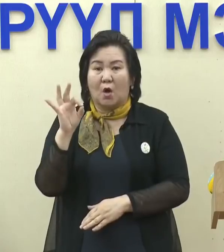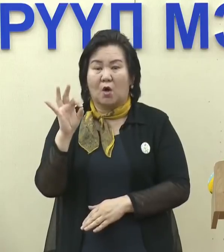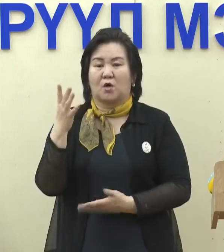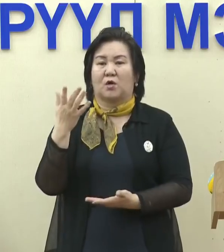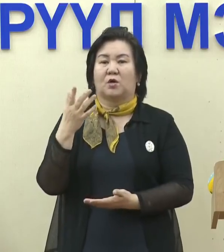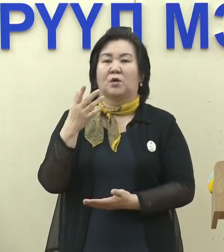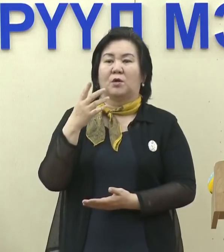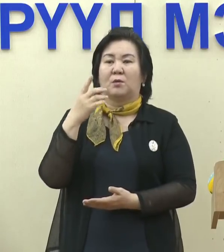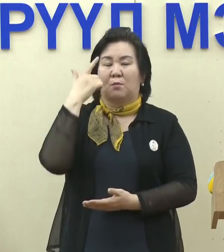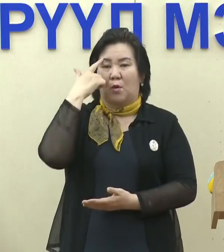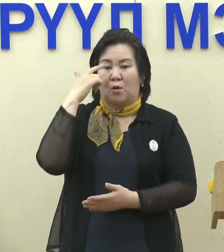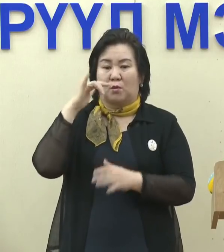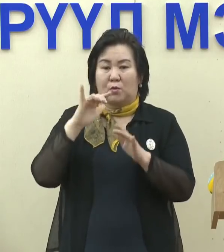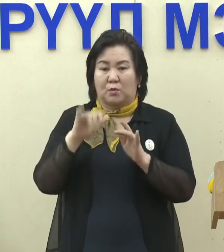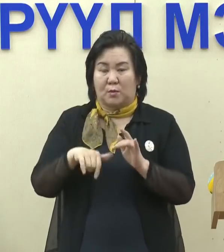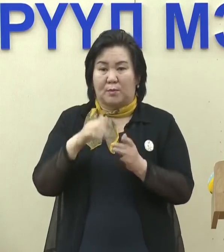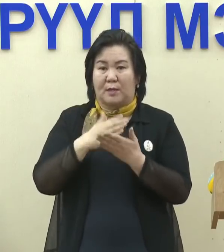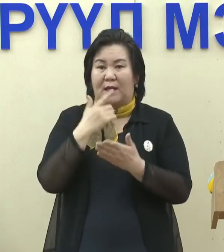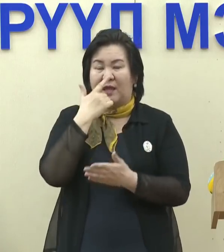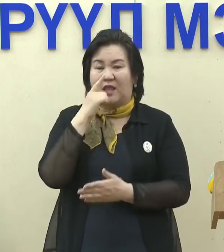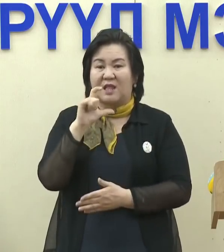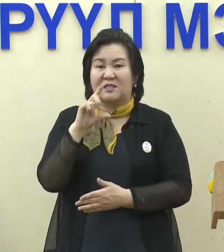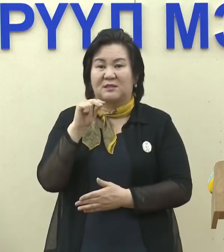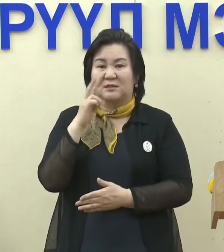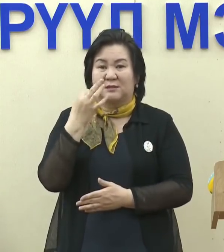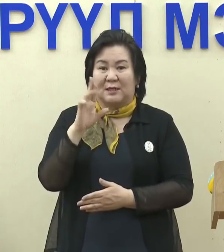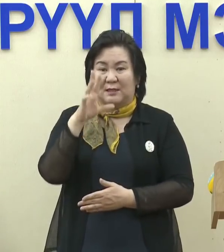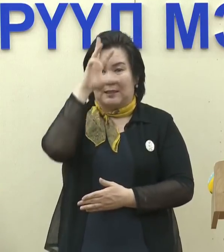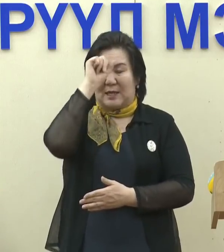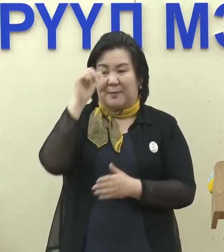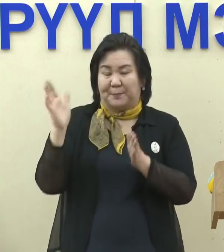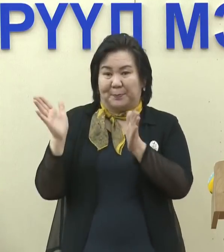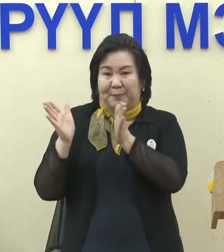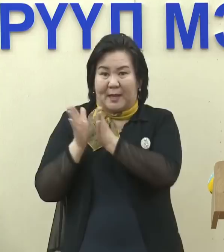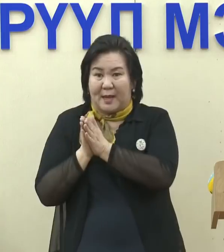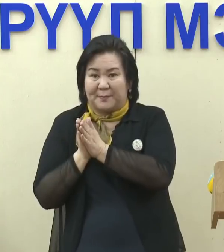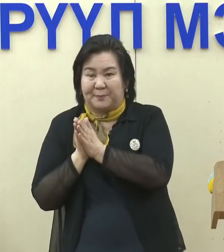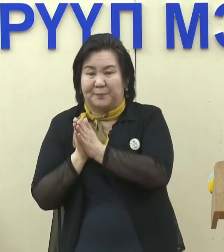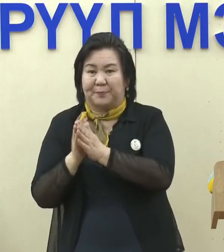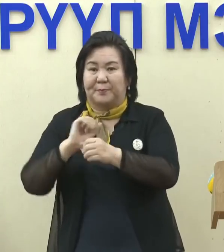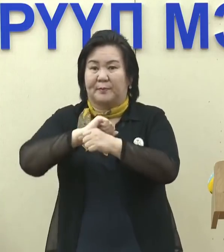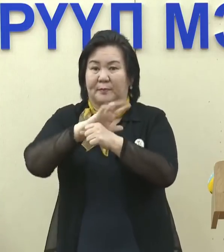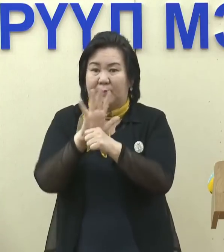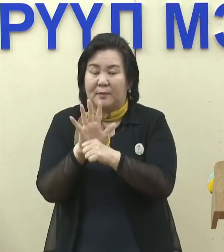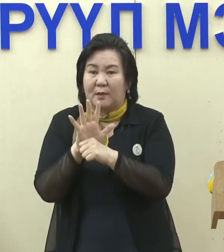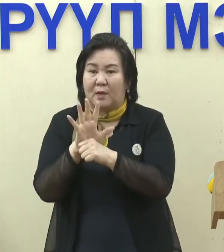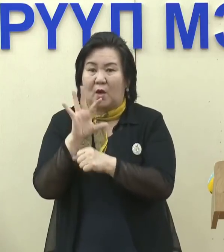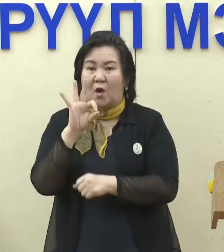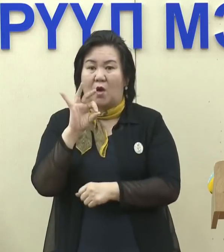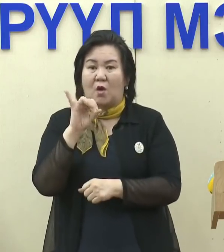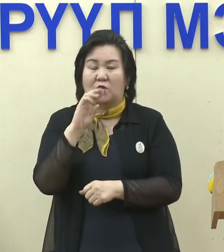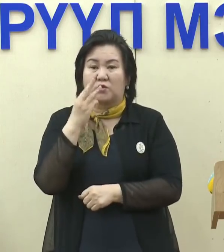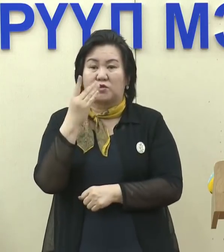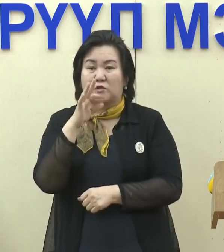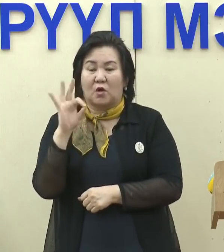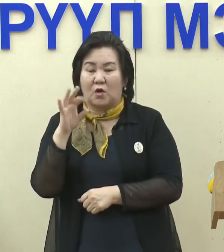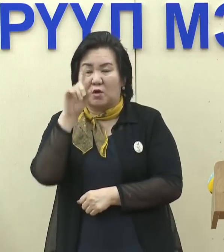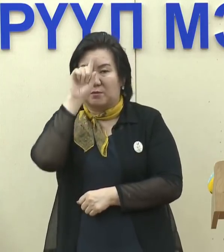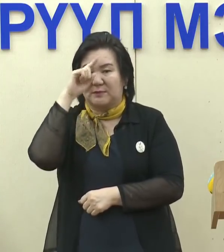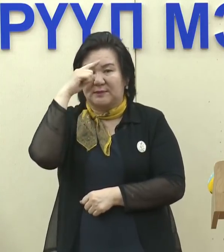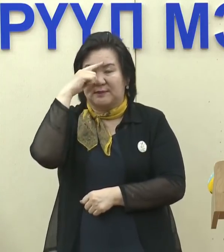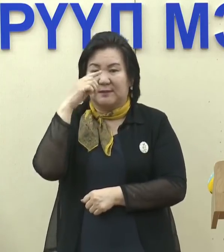Монгол улсад суугаа бүгд найрамд хятад ард улсын элчин сайттай бол хамтраад энэ коронавирус халдварын онцлогоо эмчилгээ тандалтын чиглэлээр